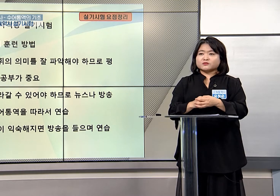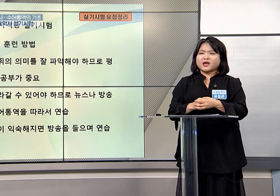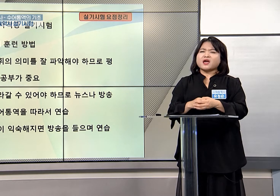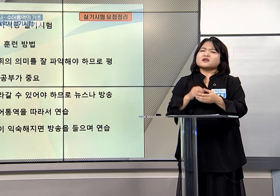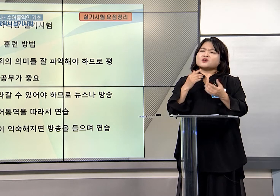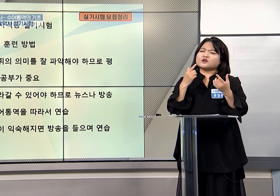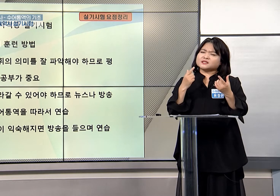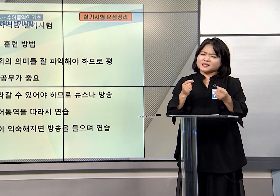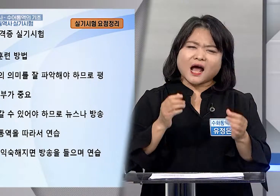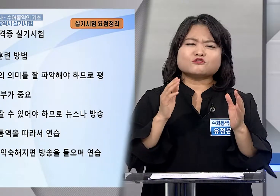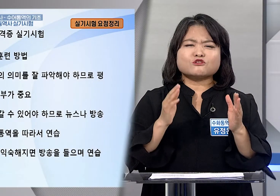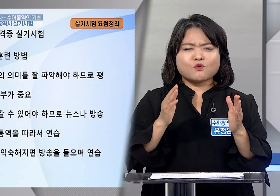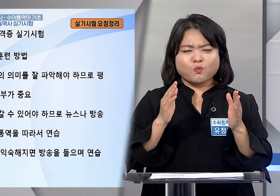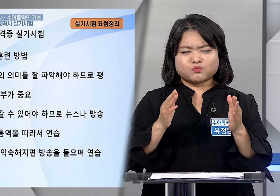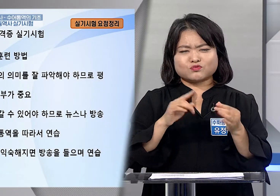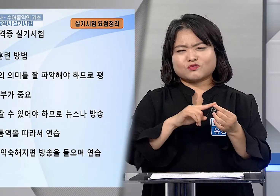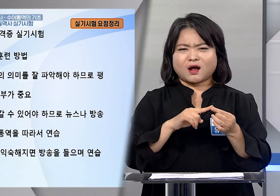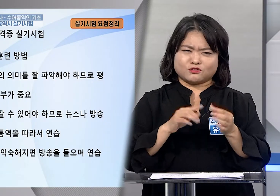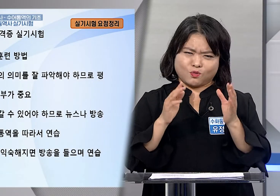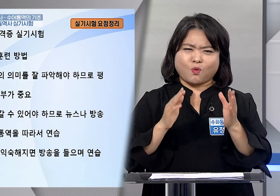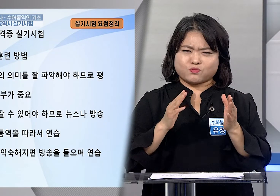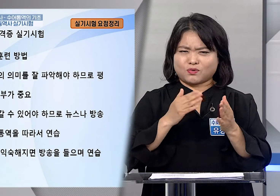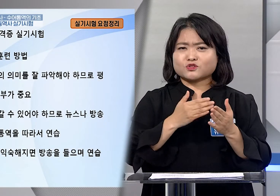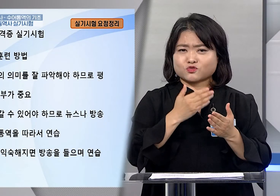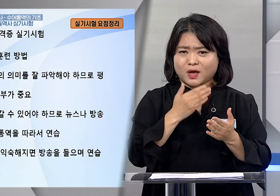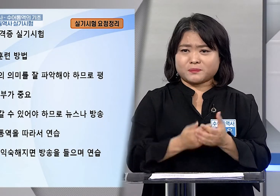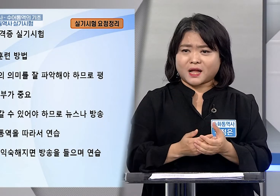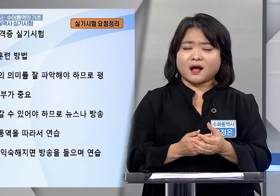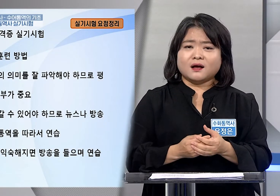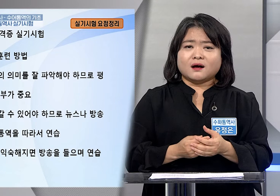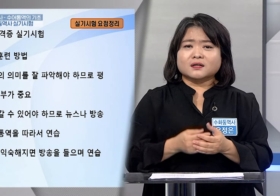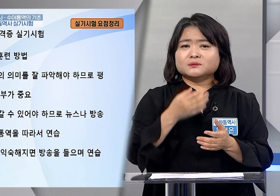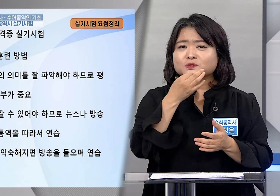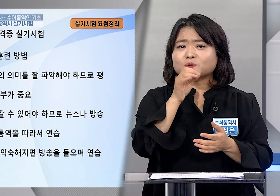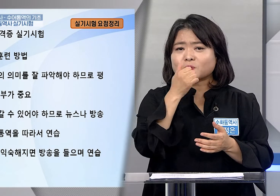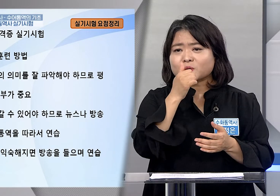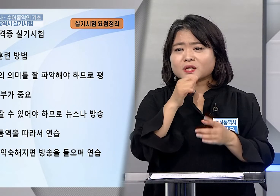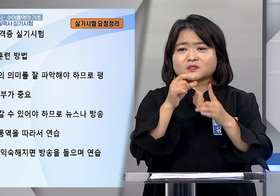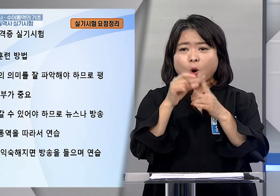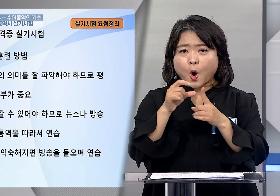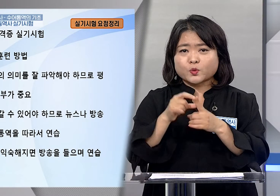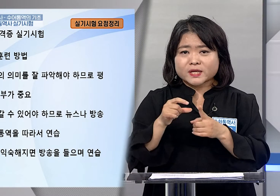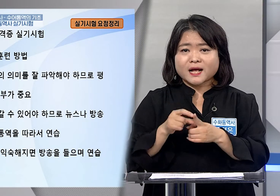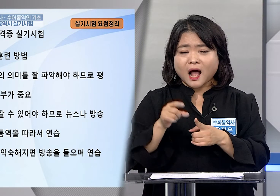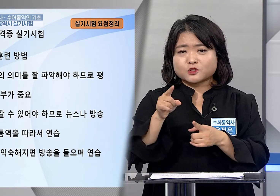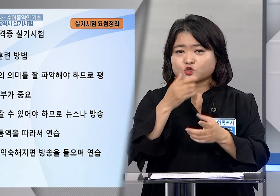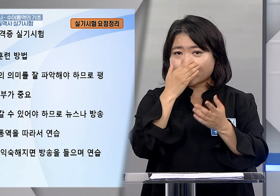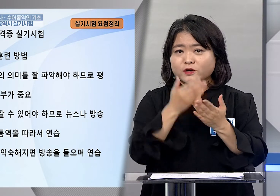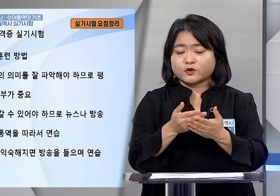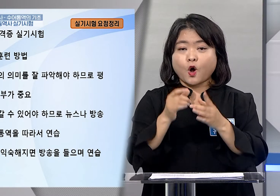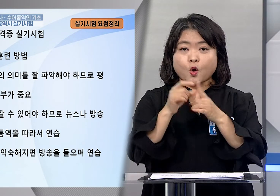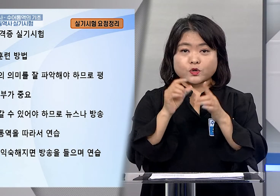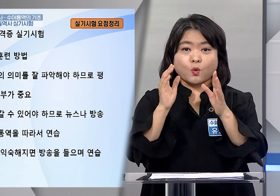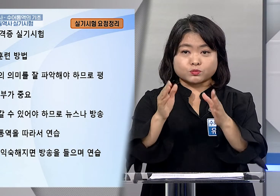때문에 역시 한국어 공부가 중요합니다. 음성 통역에서는 어휘가 중요했고요. 어휘